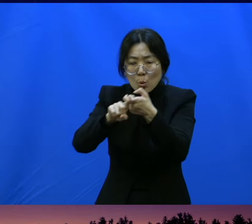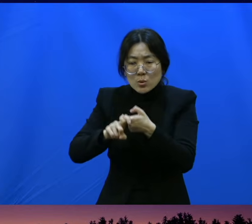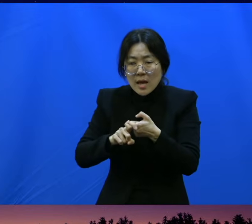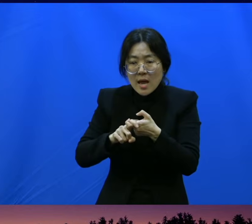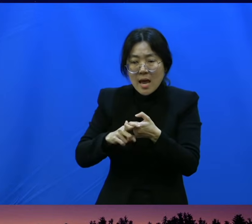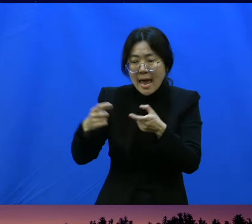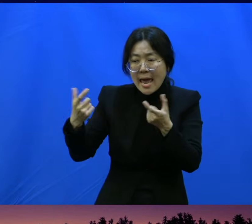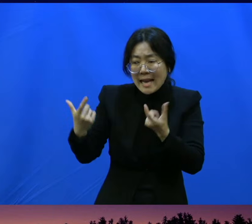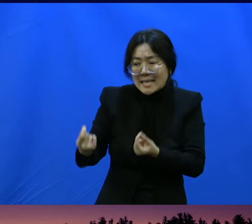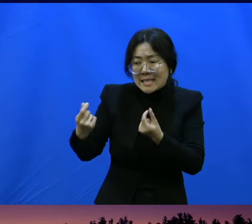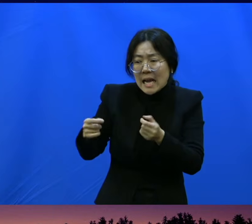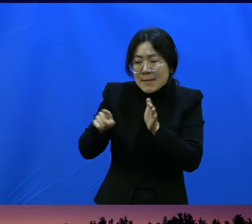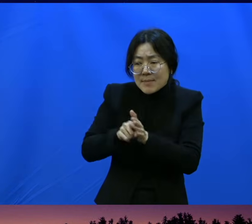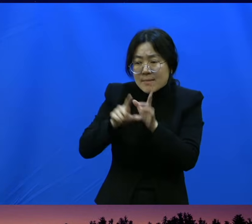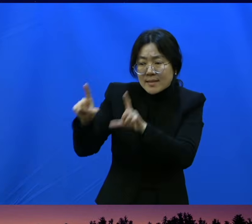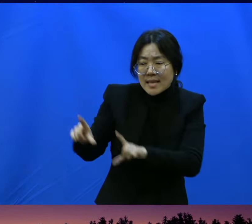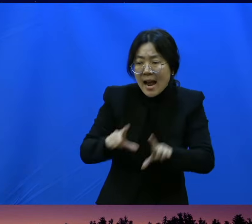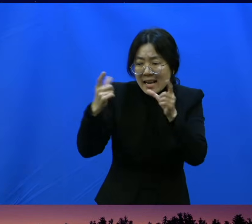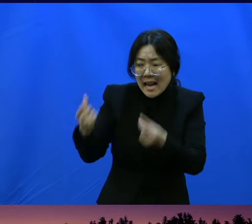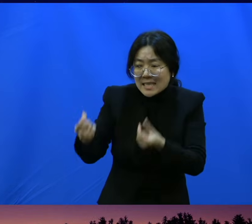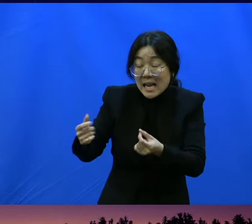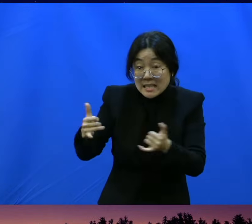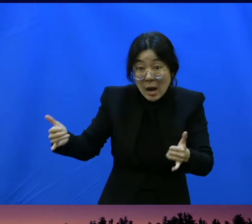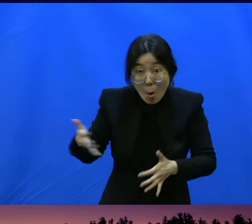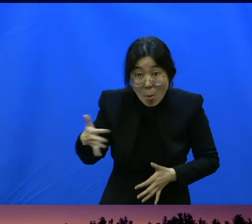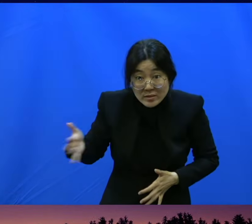있으면서 주일을 오시는 것과 그냥 나오시는 분은요